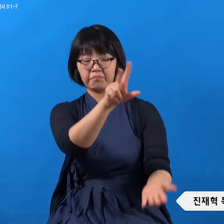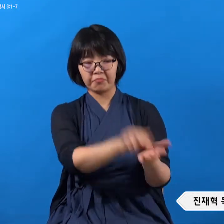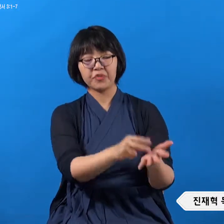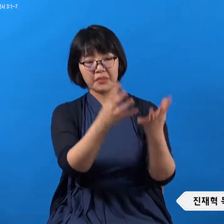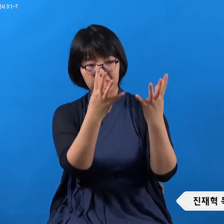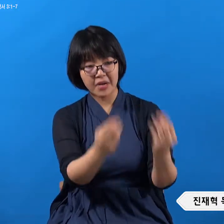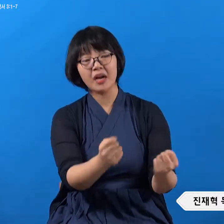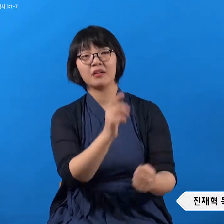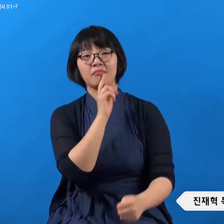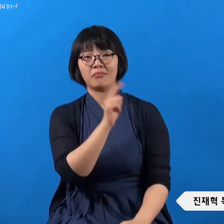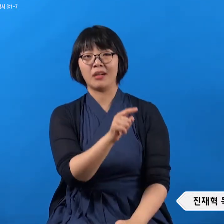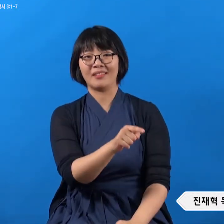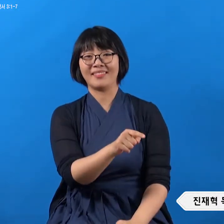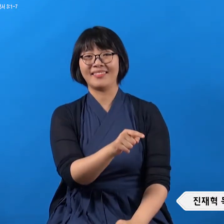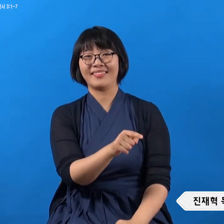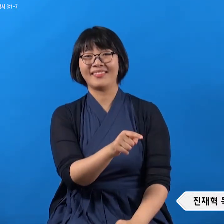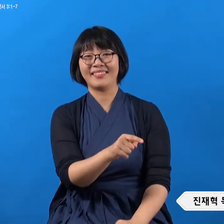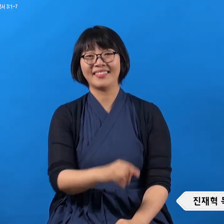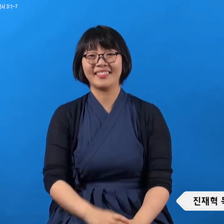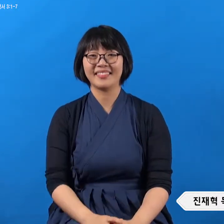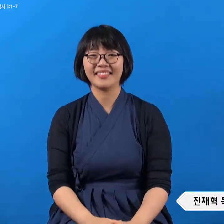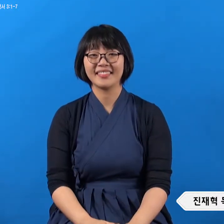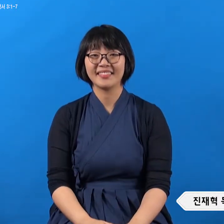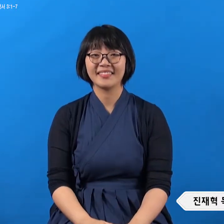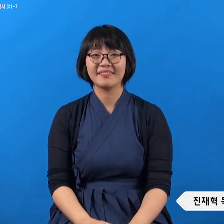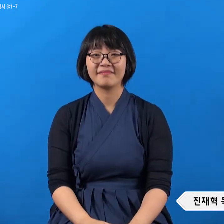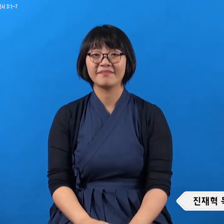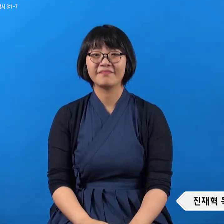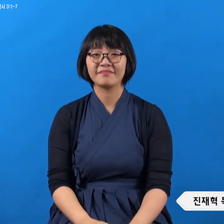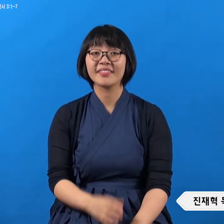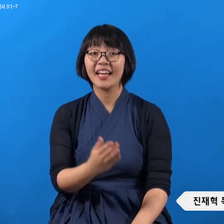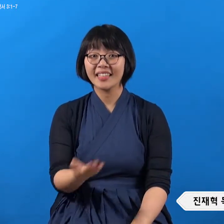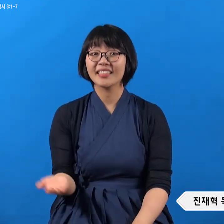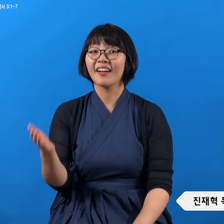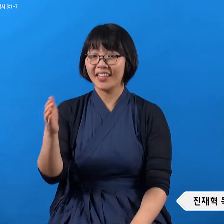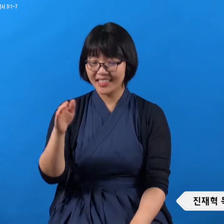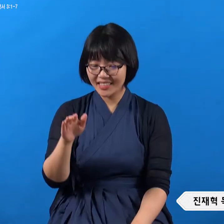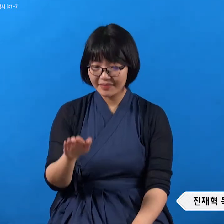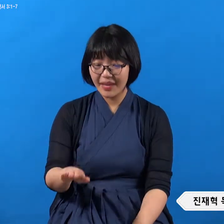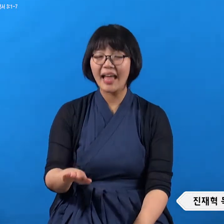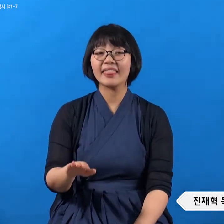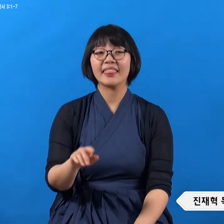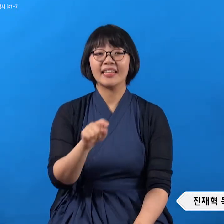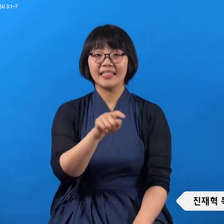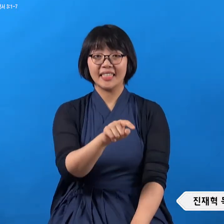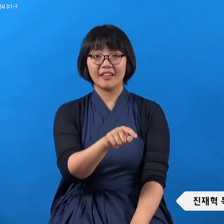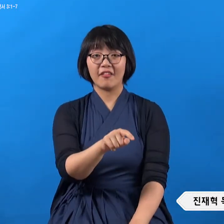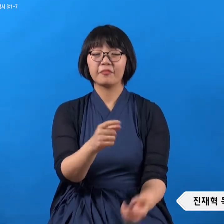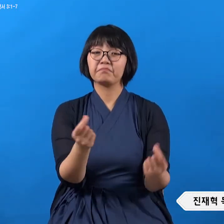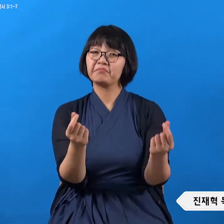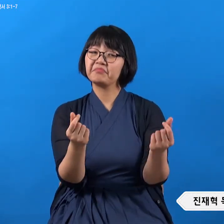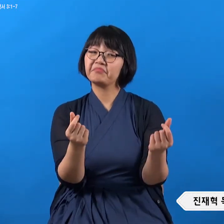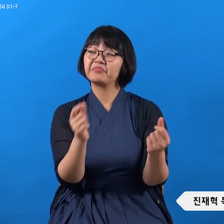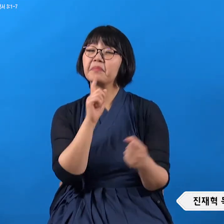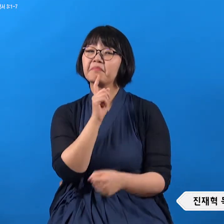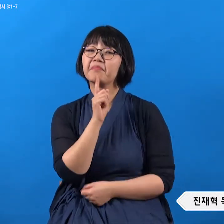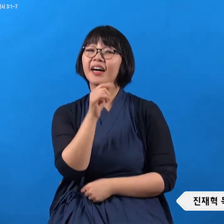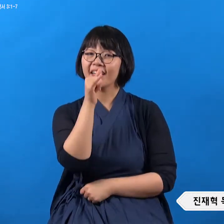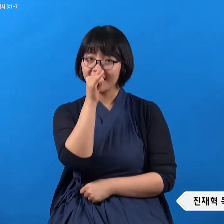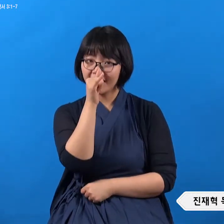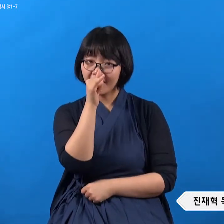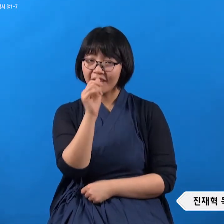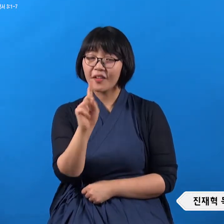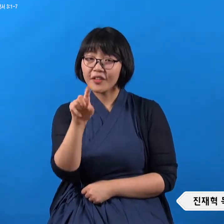더 많기 때문이라고 이야기하기도 합니다. 그러나 이 말씀처럼 등장하는 성경